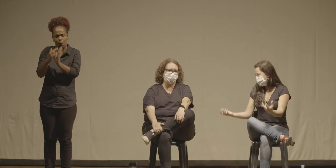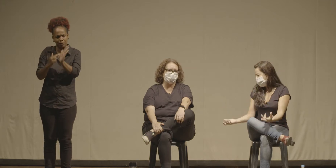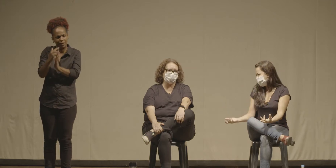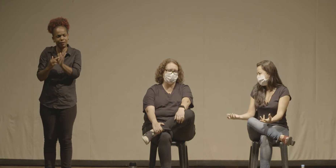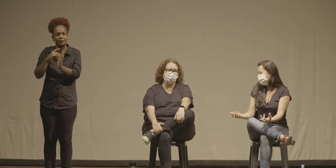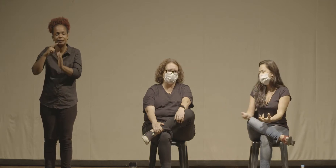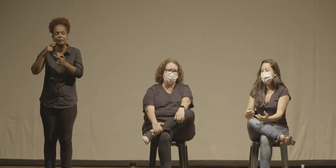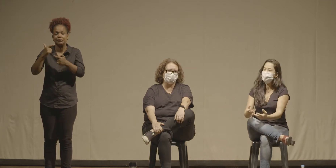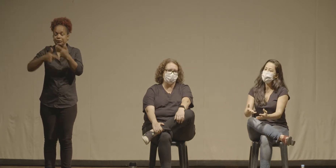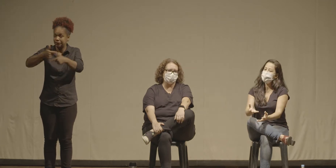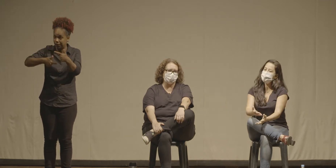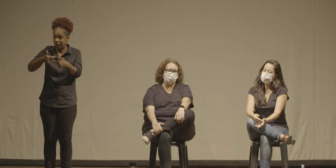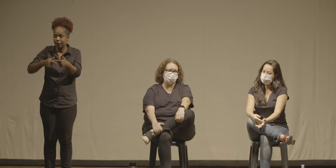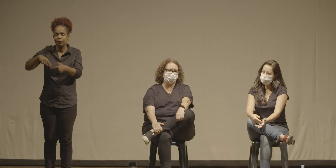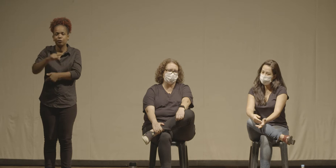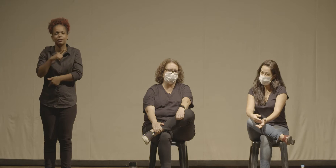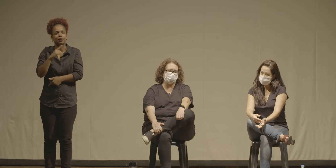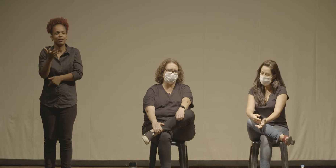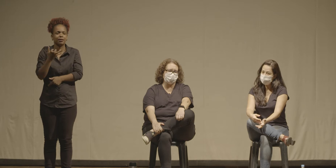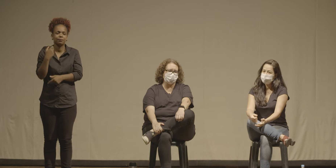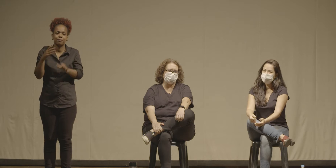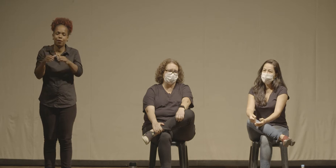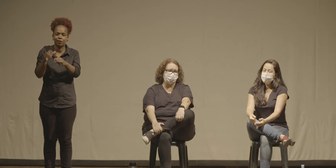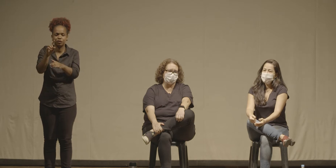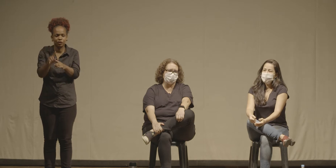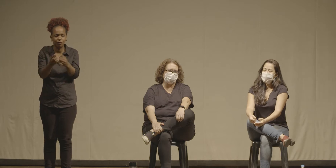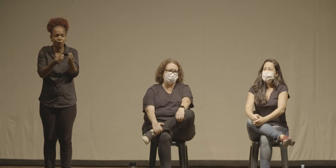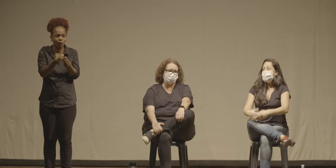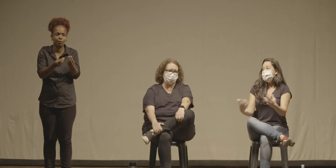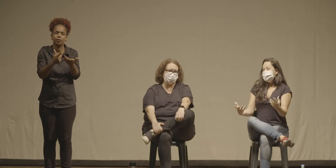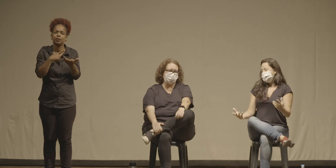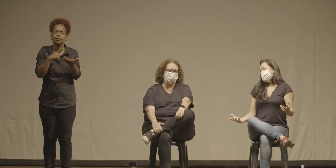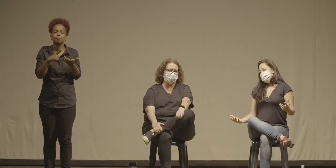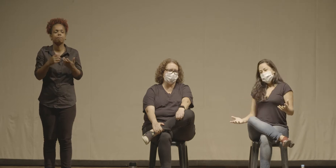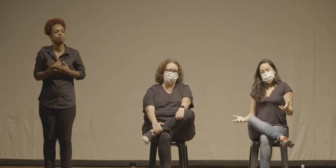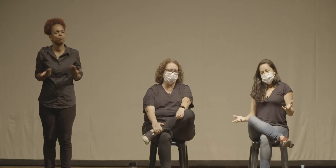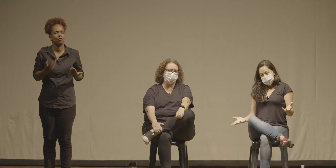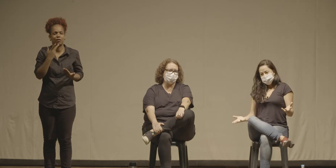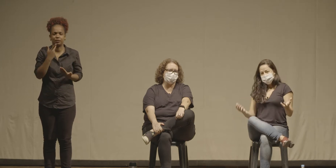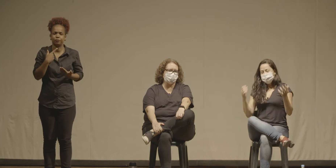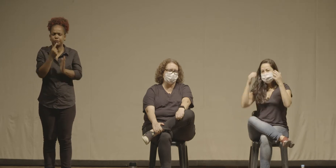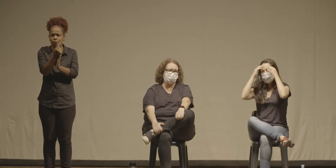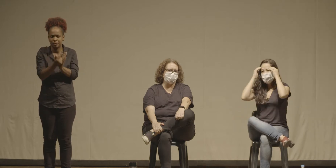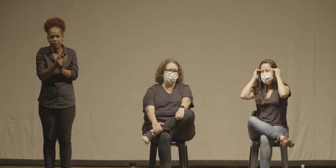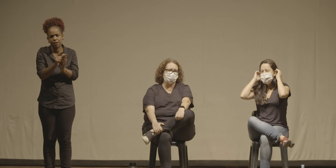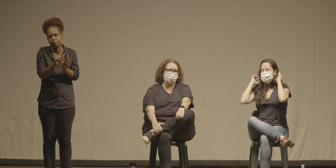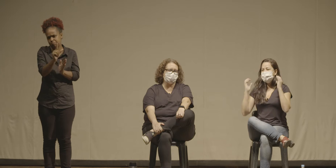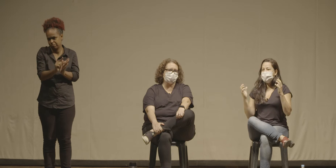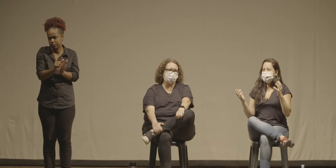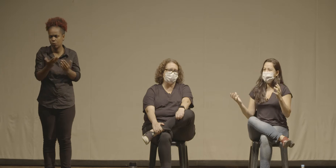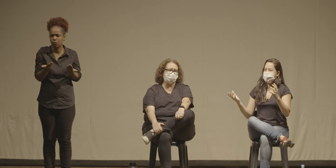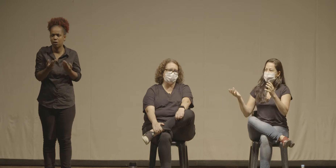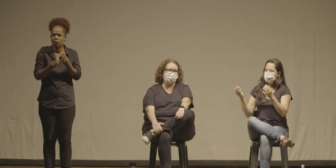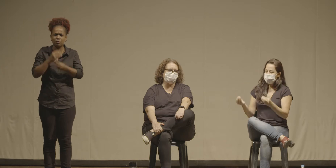tão trabalhado, o que nós queríamos em relação à direção. E aí, quando a gente fala de baixo orçamento, a gente tem